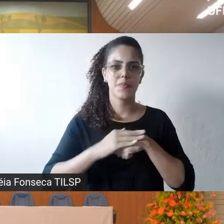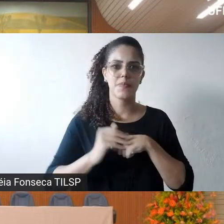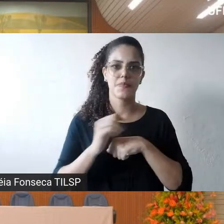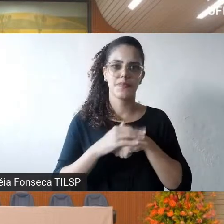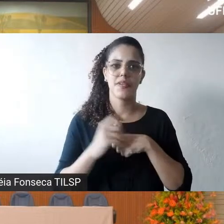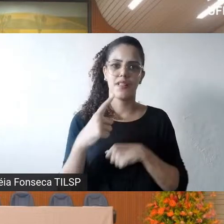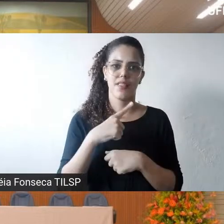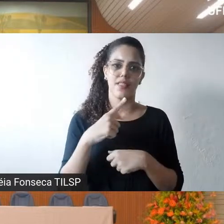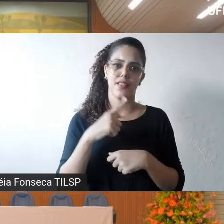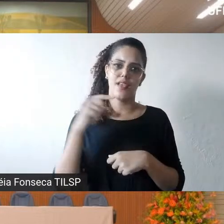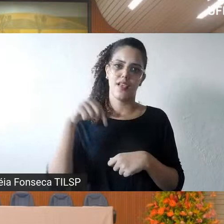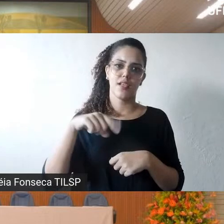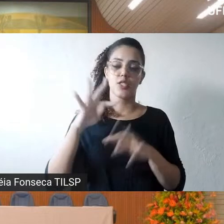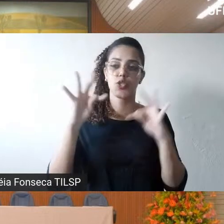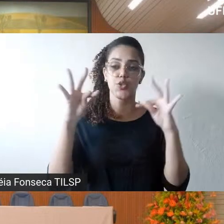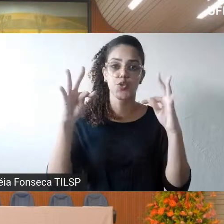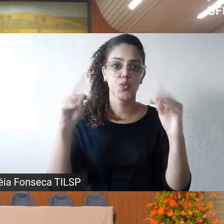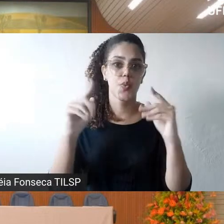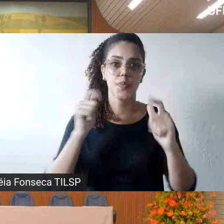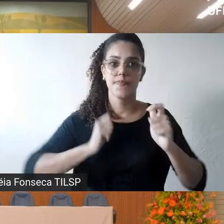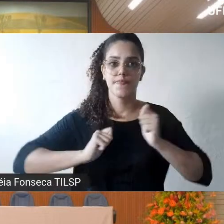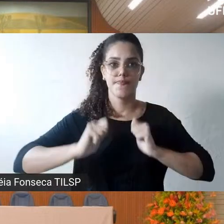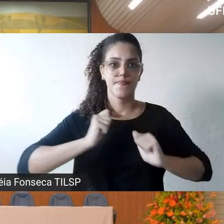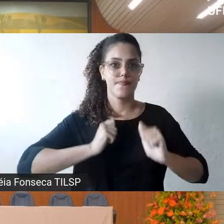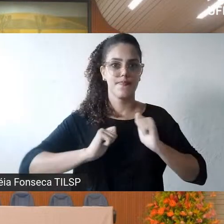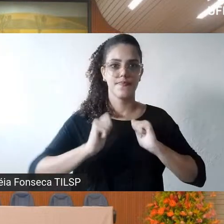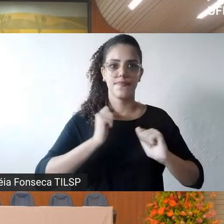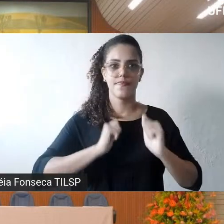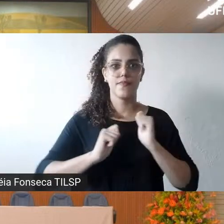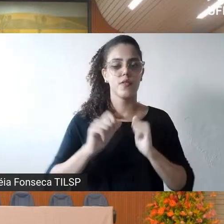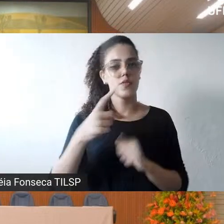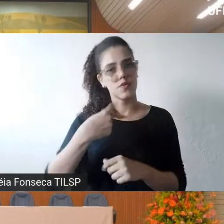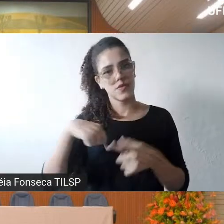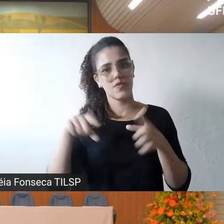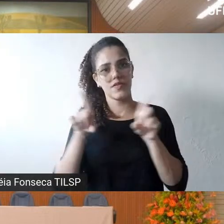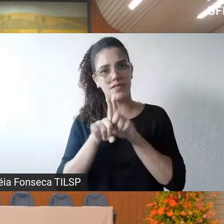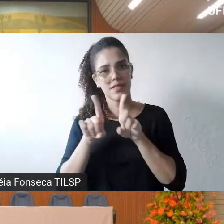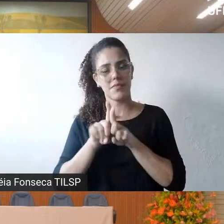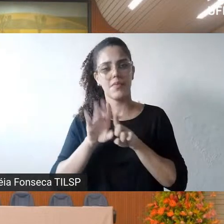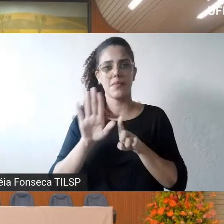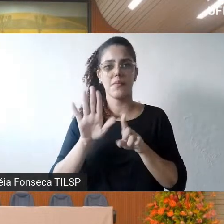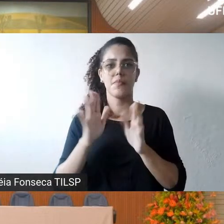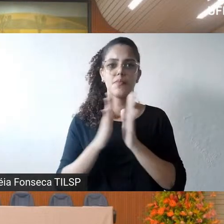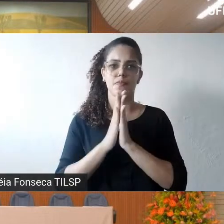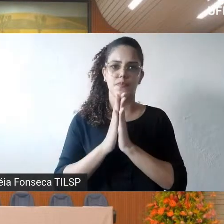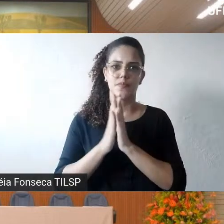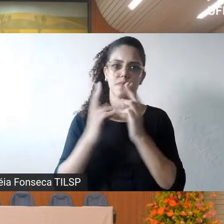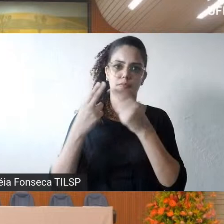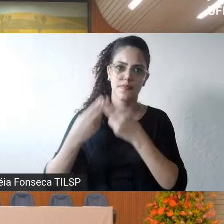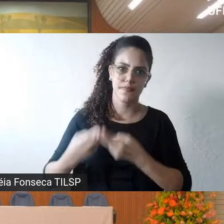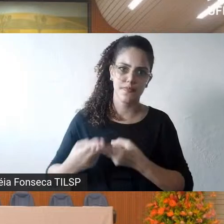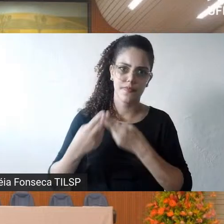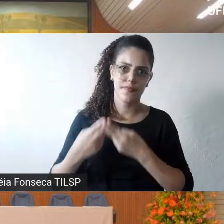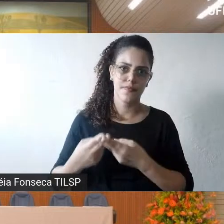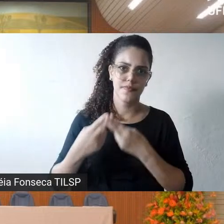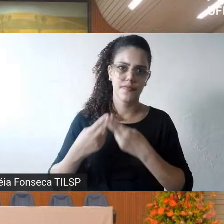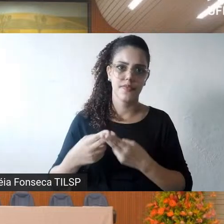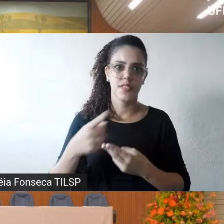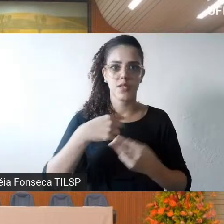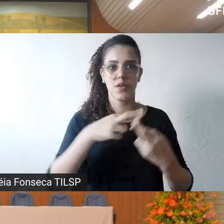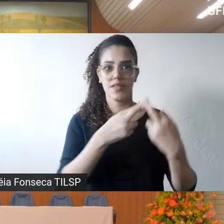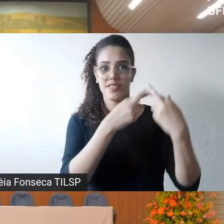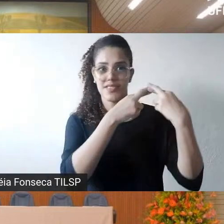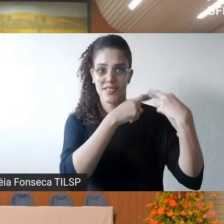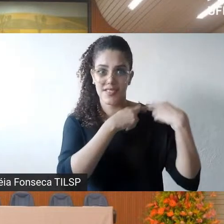mundo está ansioso por isso. Nós também estamos, e aí a gente perde um pouco de paciência, porque a responsabilidade que paira nos nossos